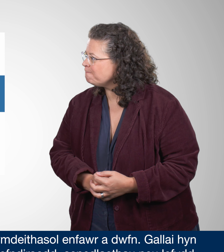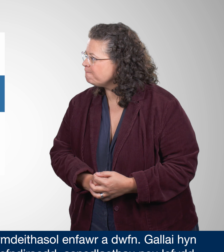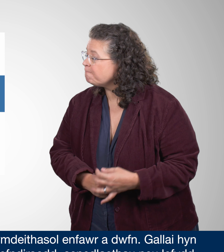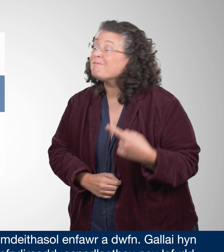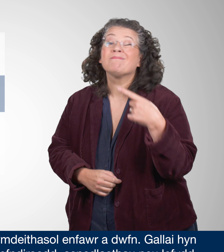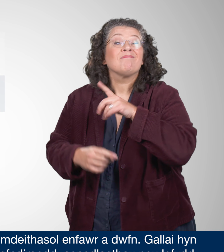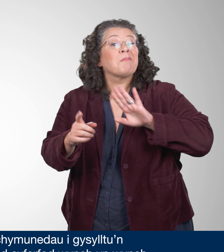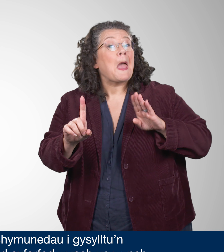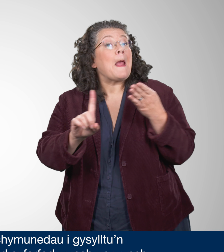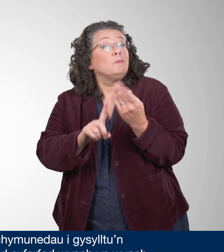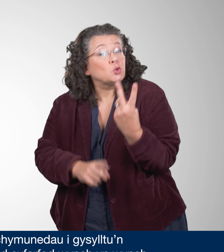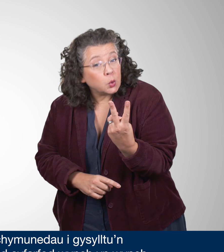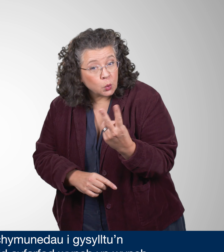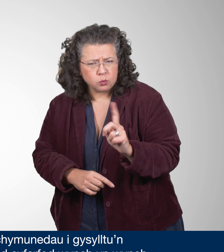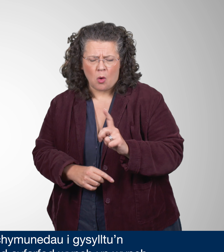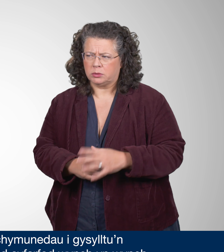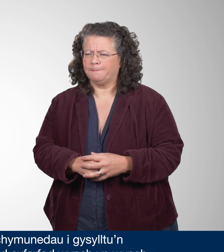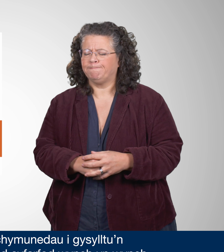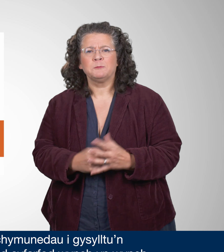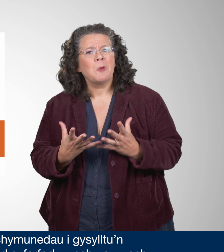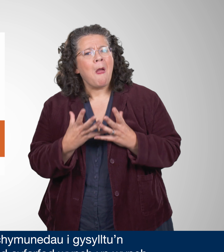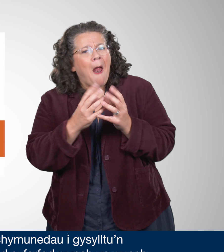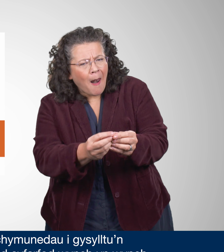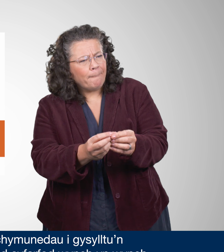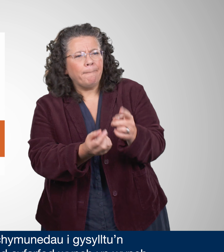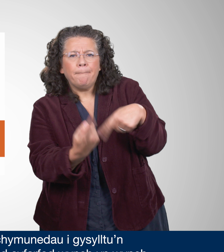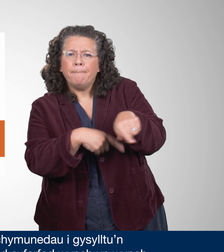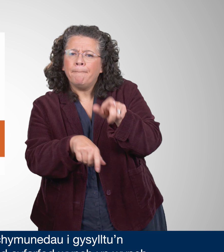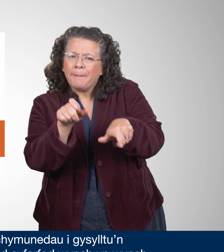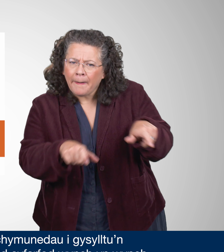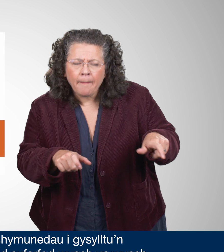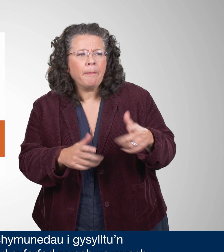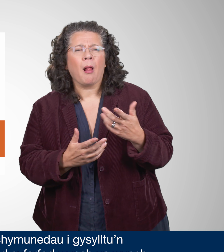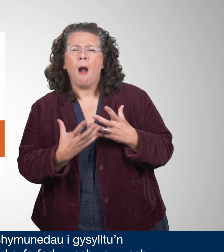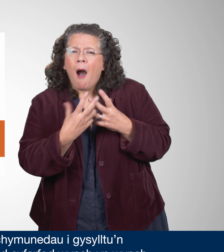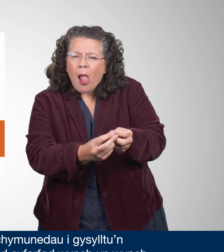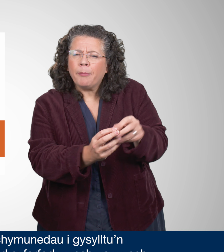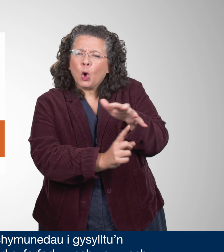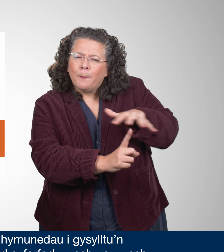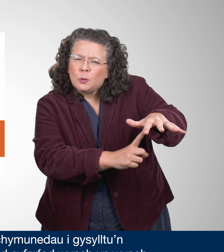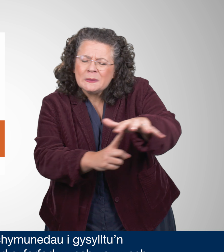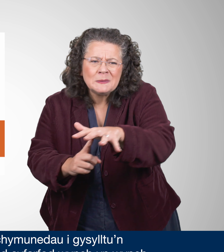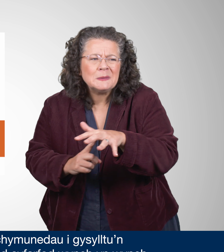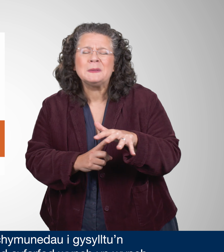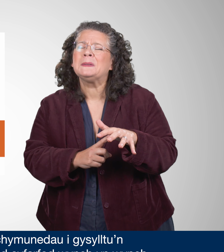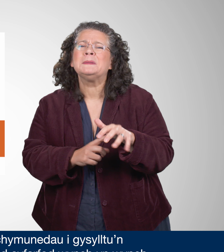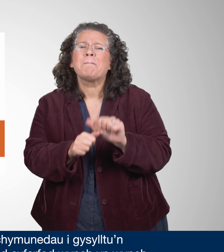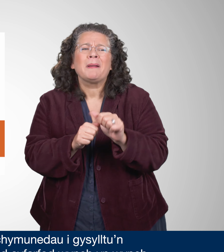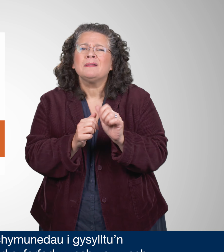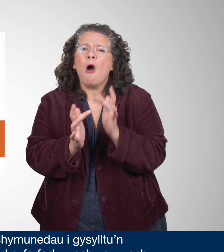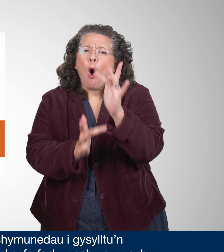Nod 2 yw cefnogi pobl a chymunedau i gysylltu'n